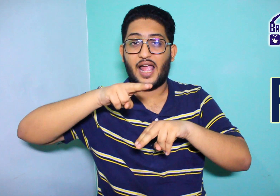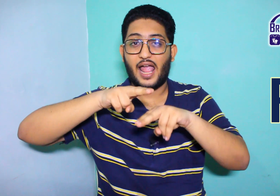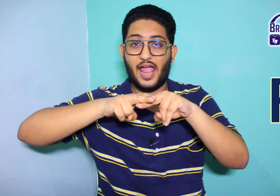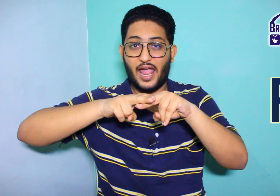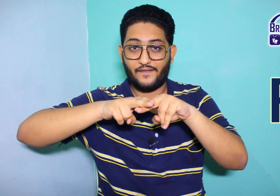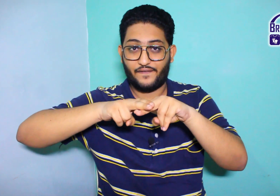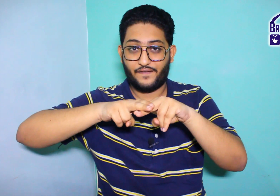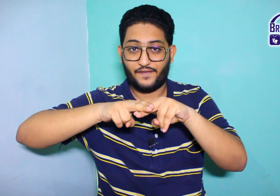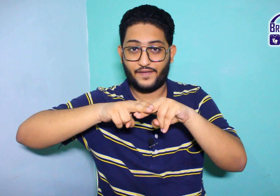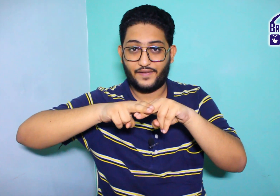एफ